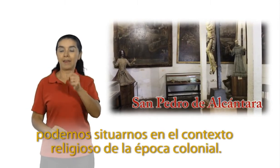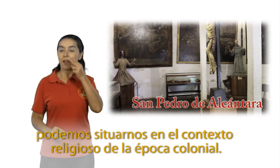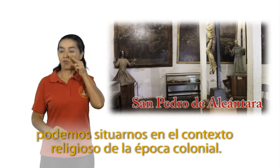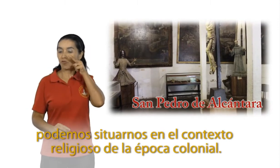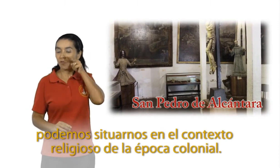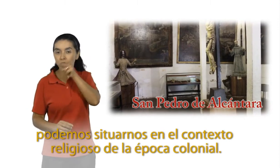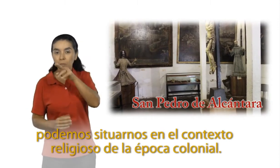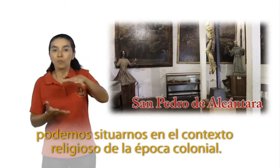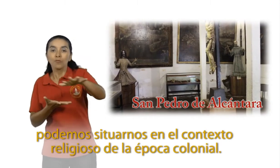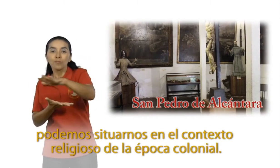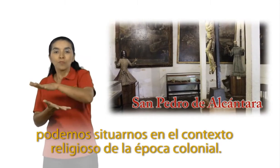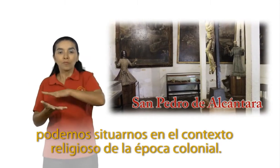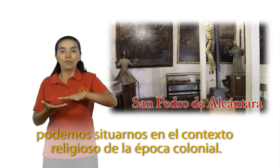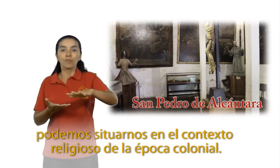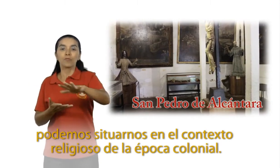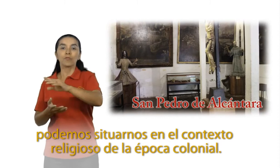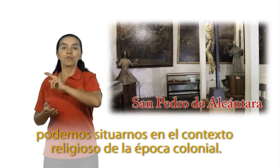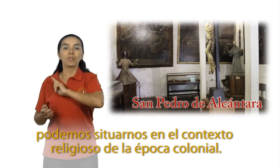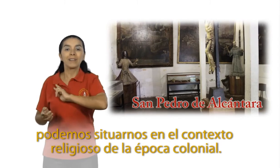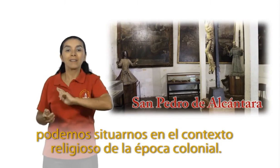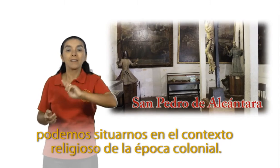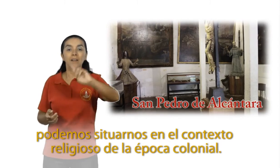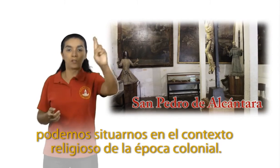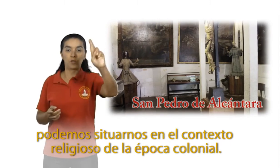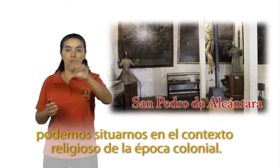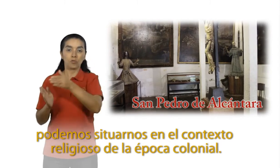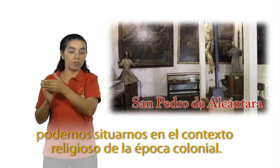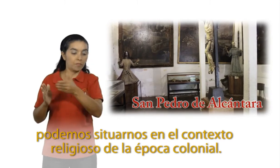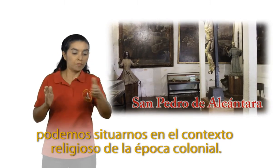podemos situarnos en el contexto religioso de la época colonial.